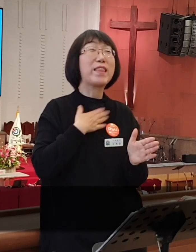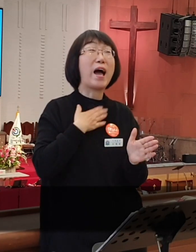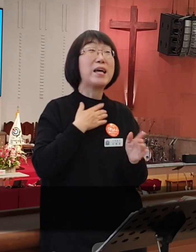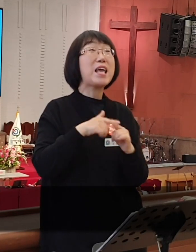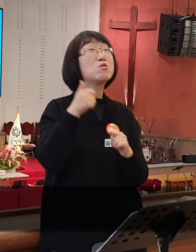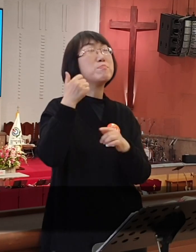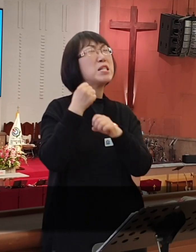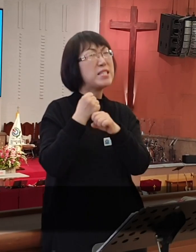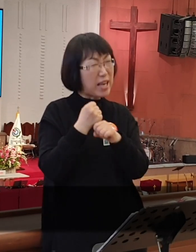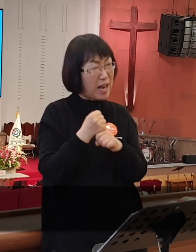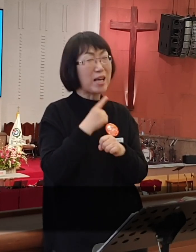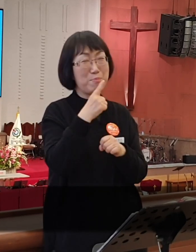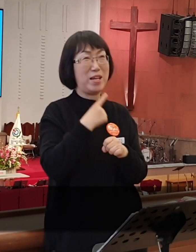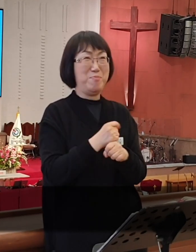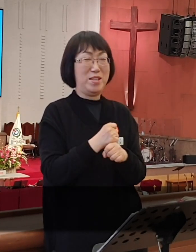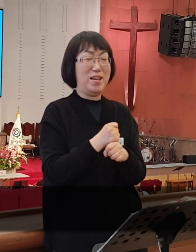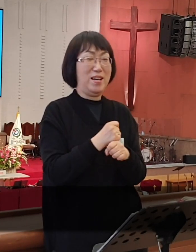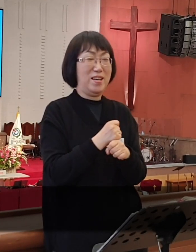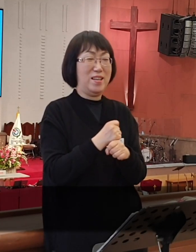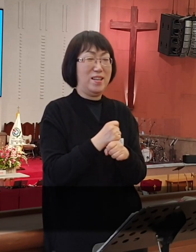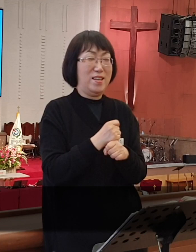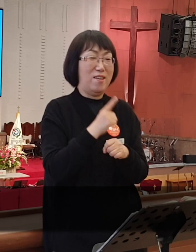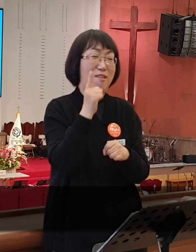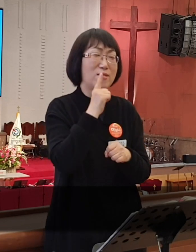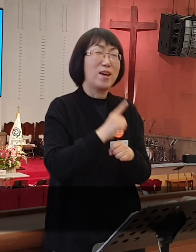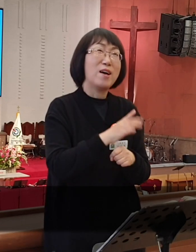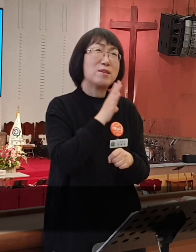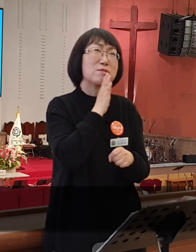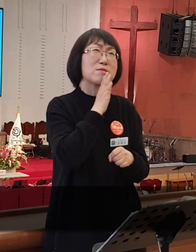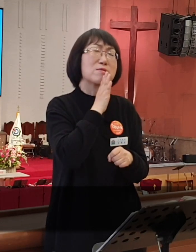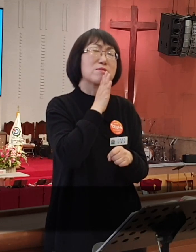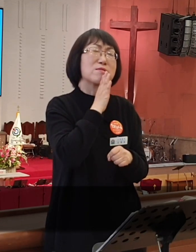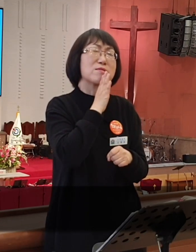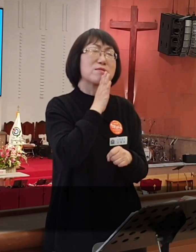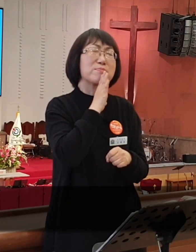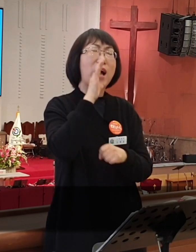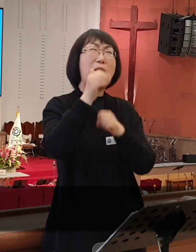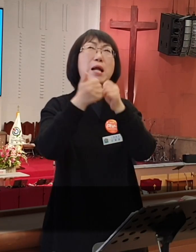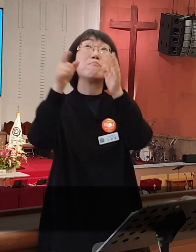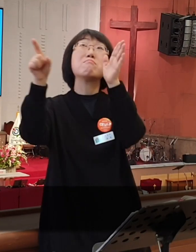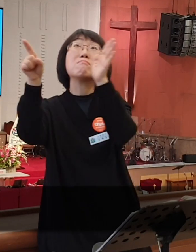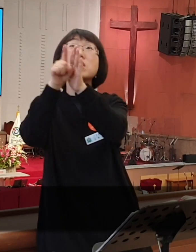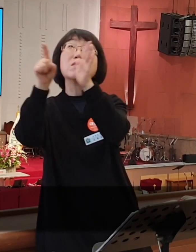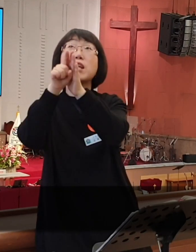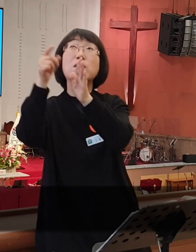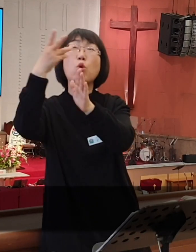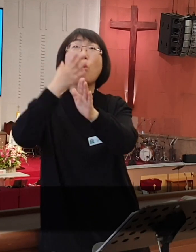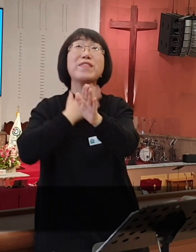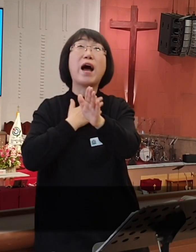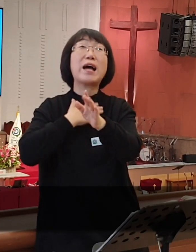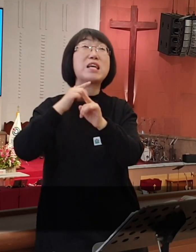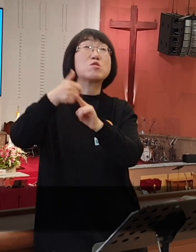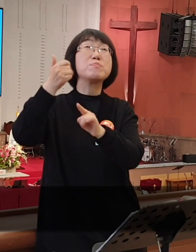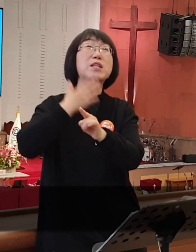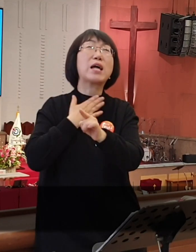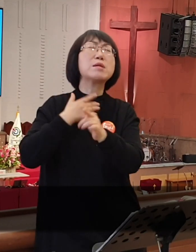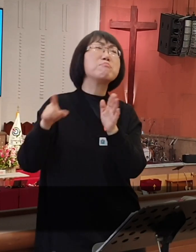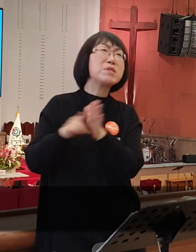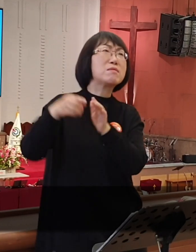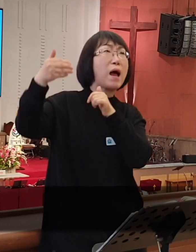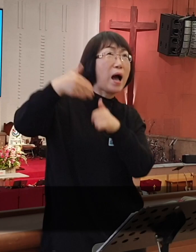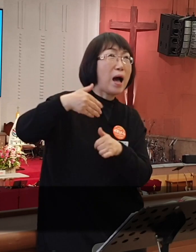나를 의지해라 말씀하십니다. 나를. 어떻게 이렇게 광호한 말을 합니까? 하나님을 믿는데 바로 그 옆에다 누굴 붙여? 나를